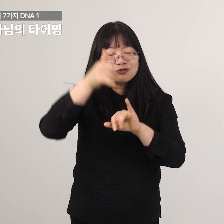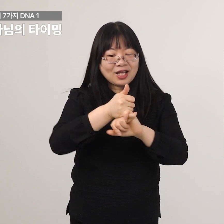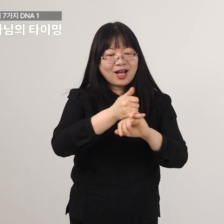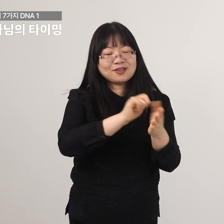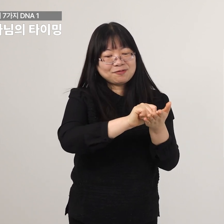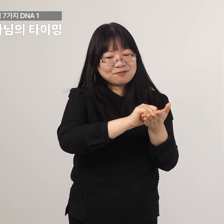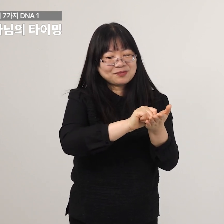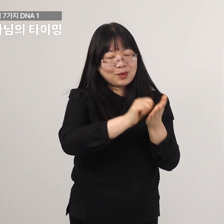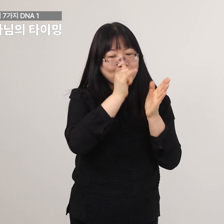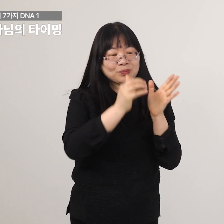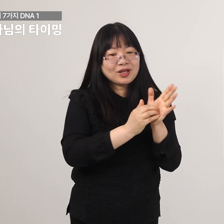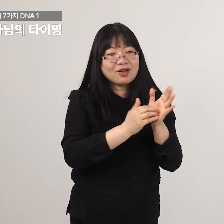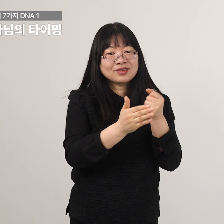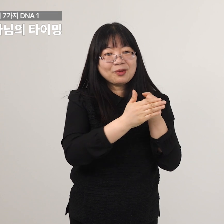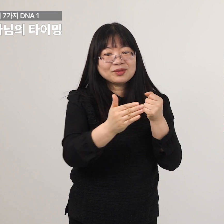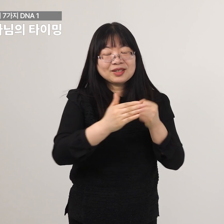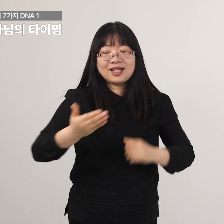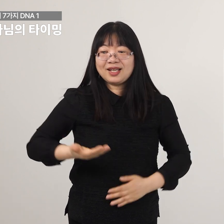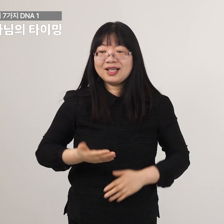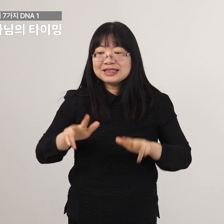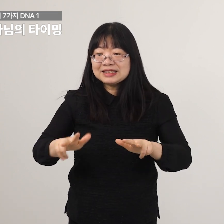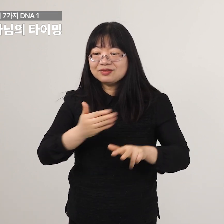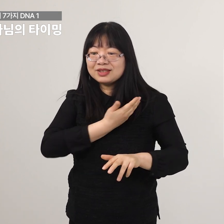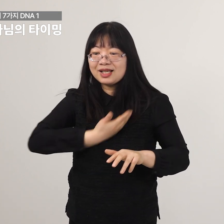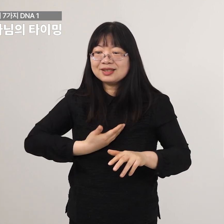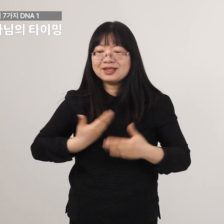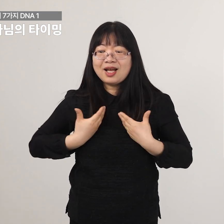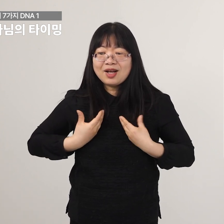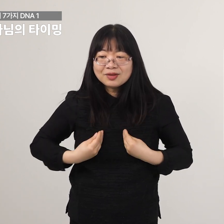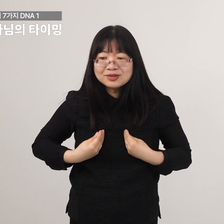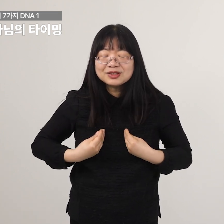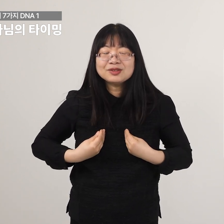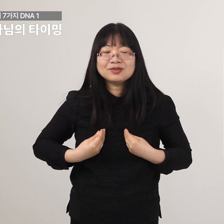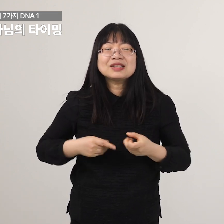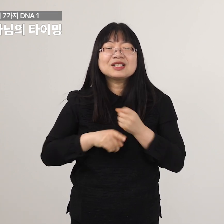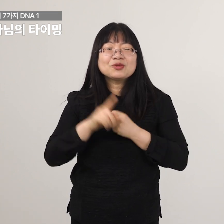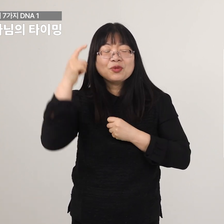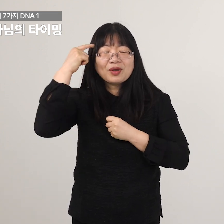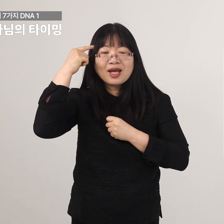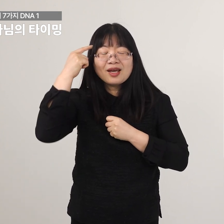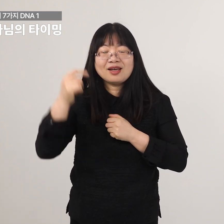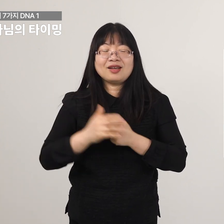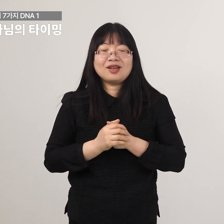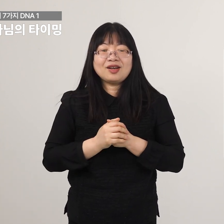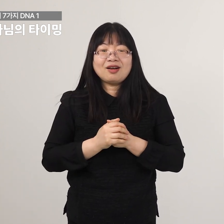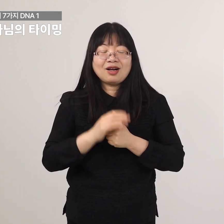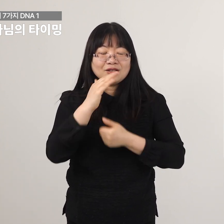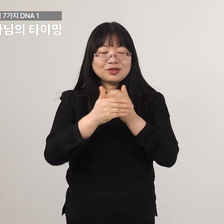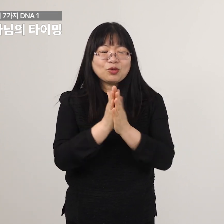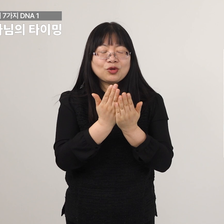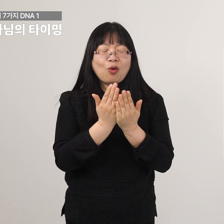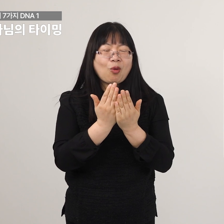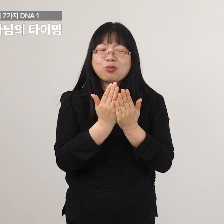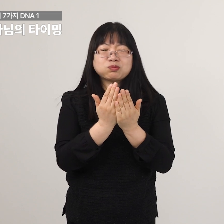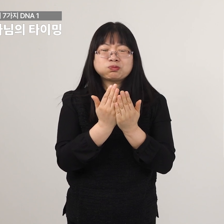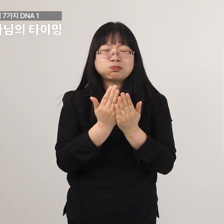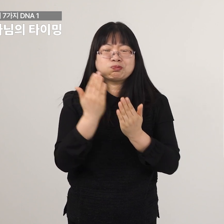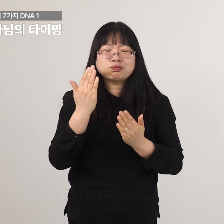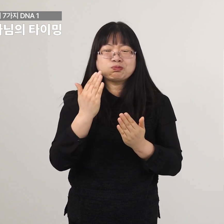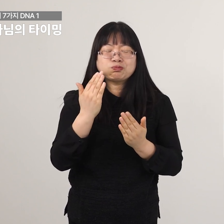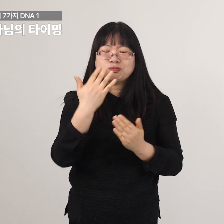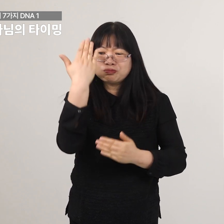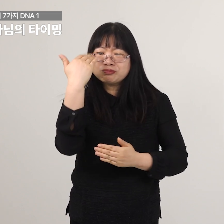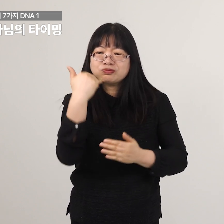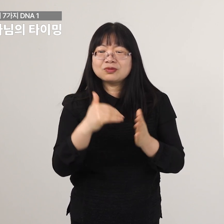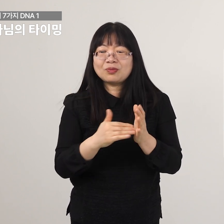그러니까 이들의 낙심도 왜 낙심이 온 거예요? 성경을 모르니까 낙심이 된